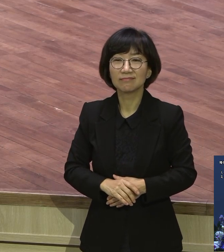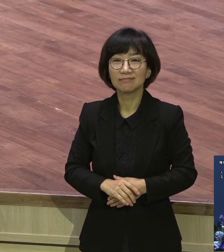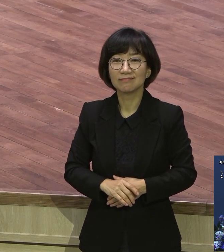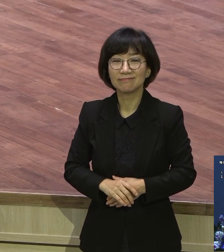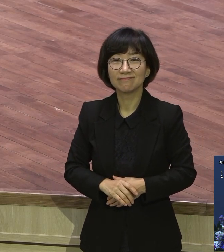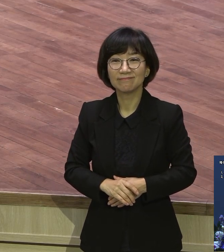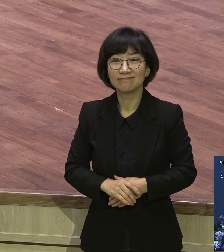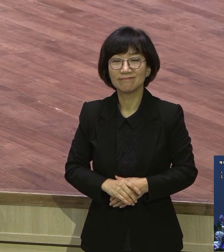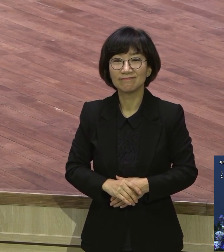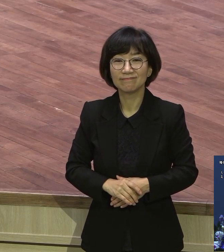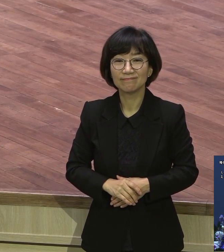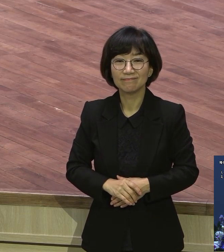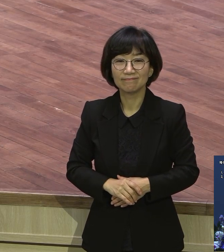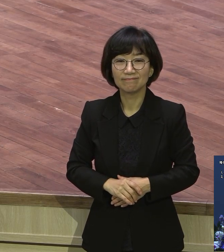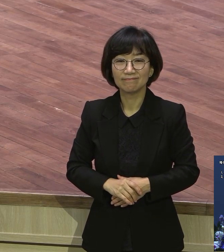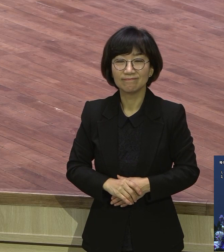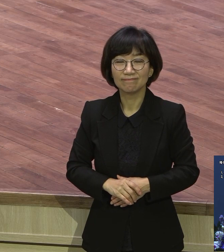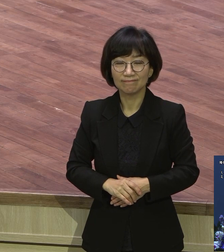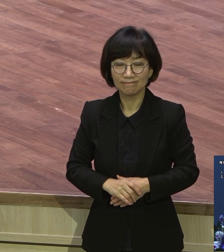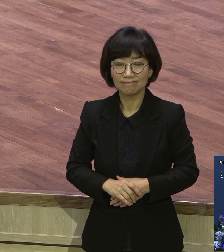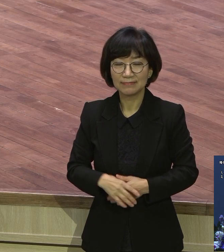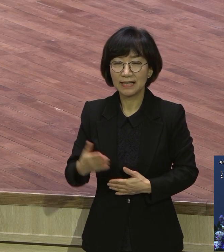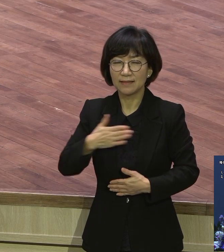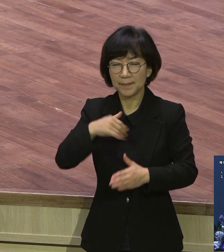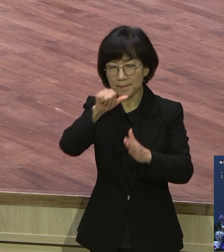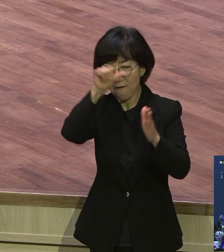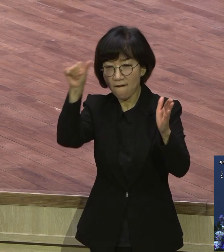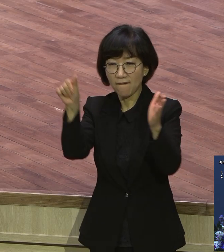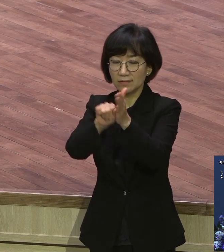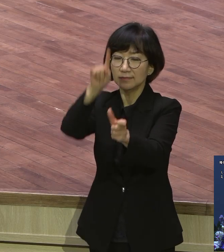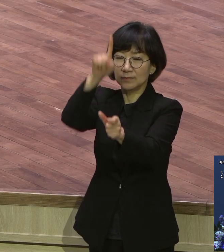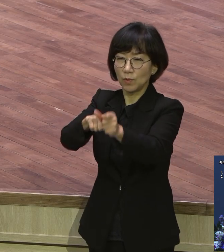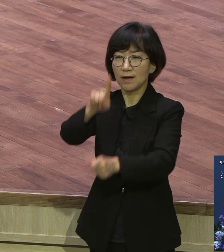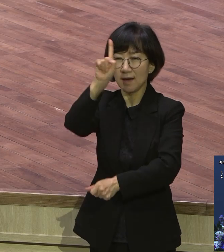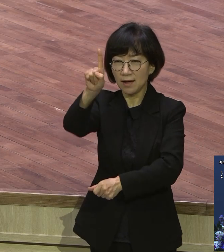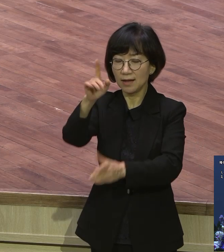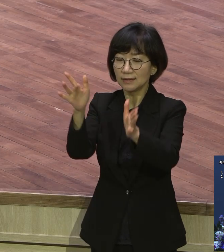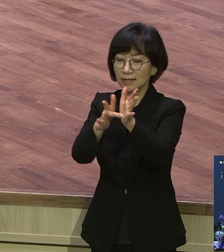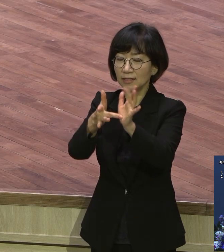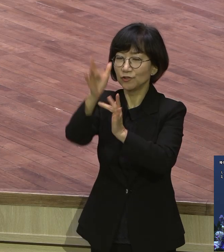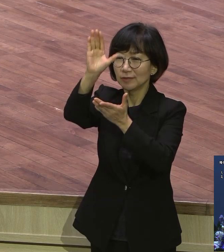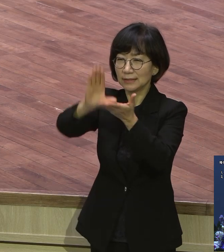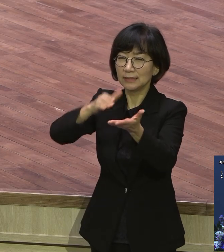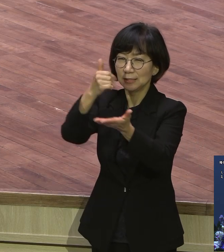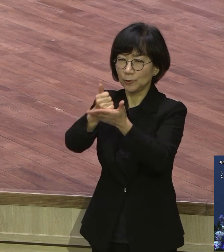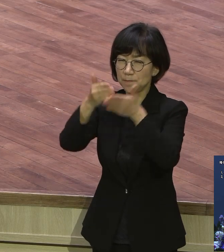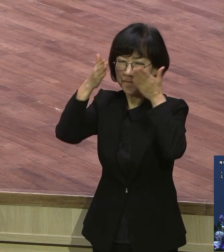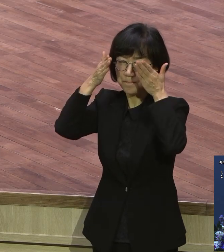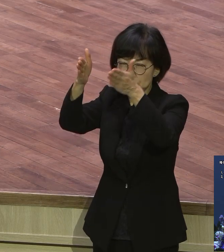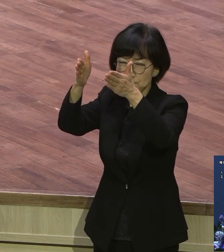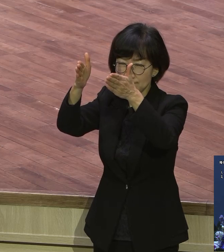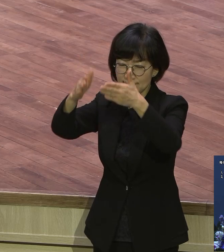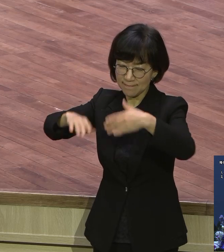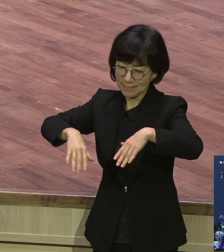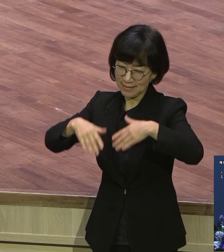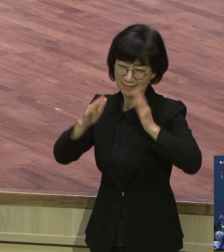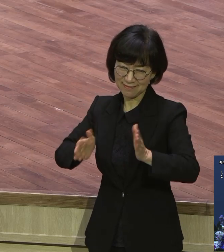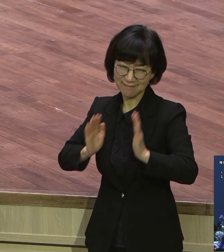그리고 오직 표 대신 내 인생의 표 대신 예수 거기서만 바라보고 달려간다